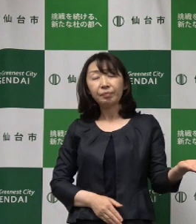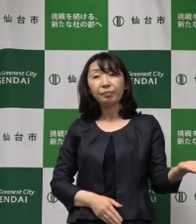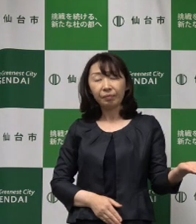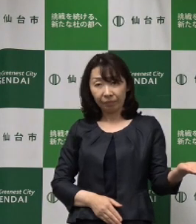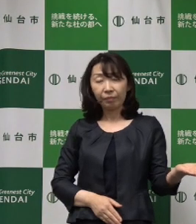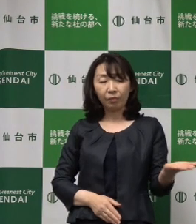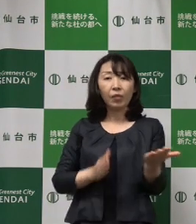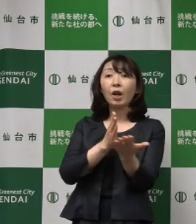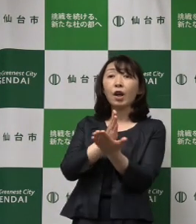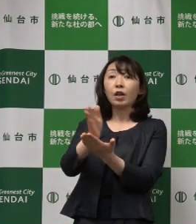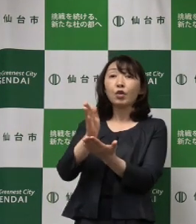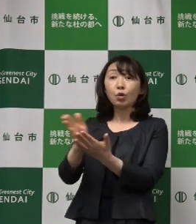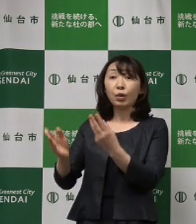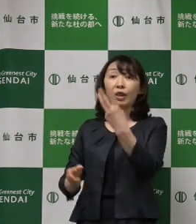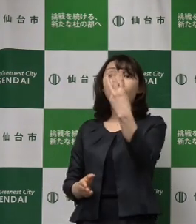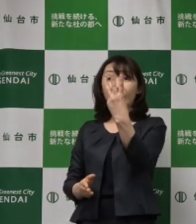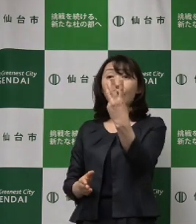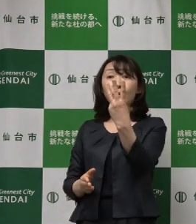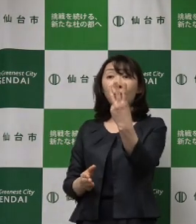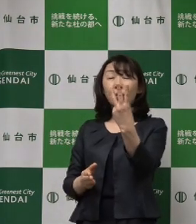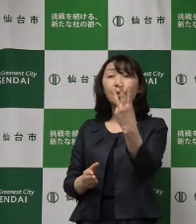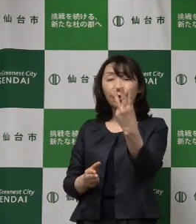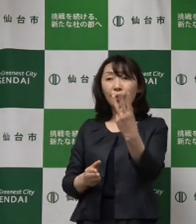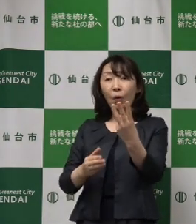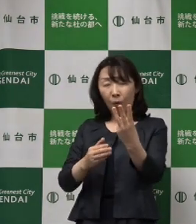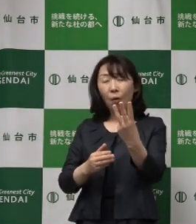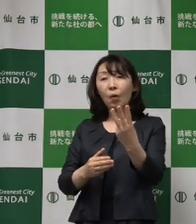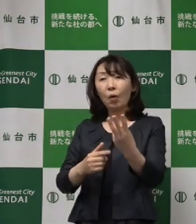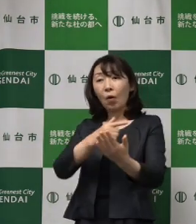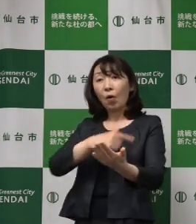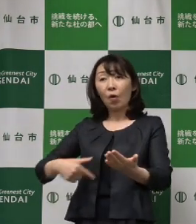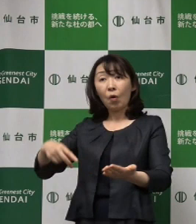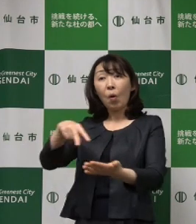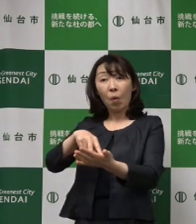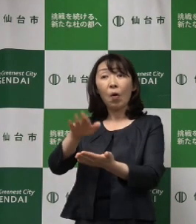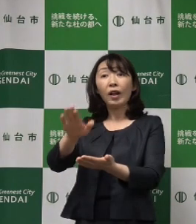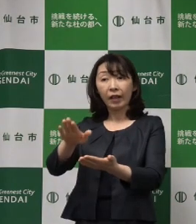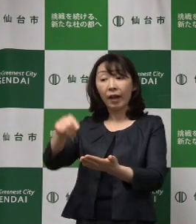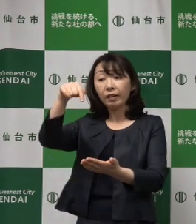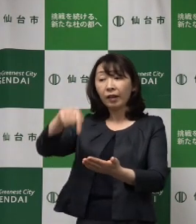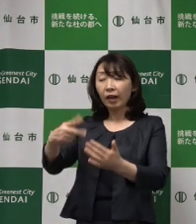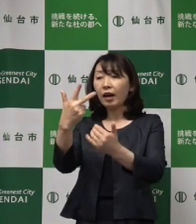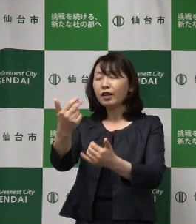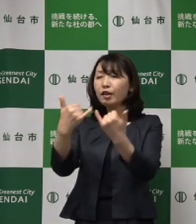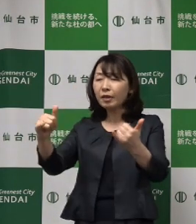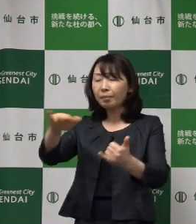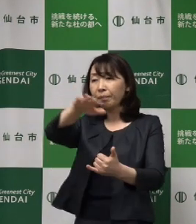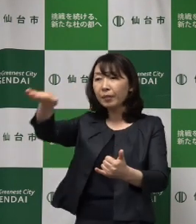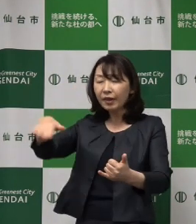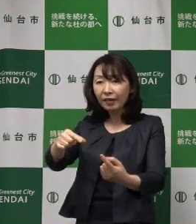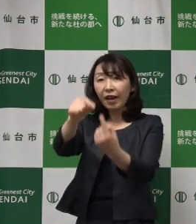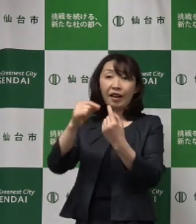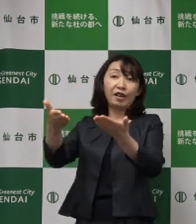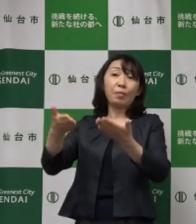3種類のデザイン候補から市民の皆様に投票いただきました。投票総数はおよそ